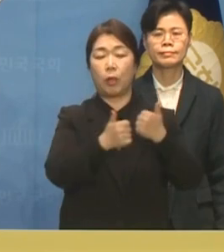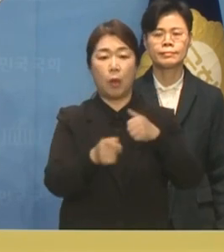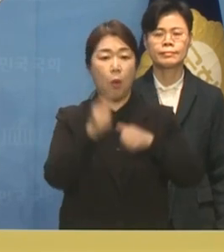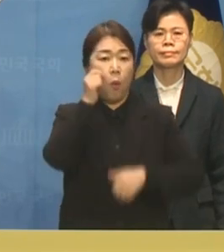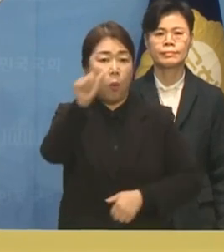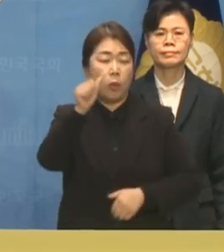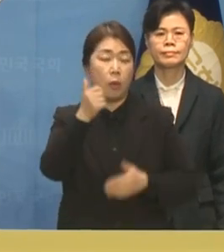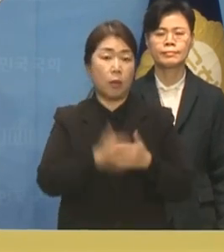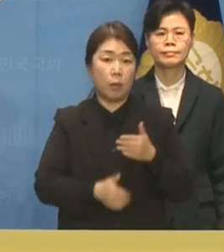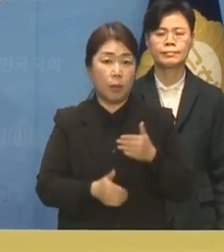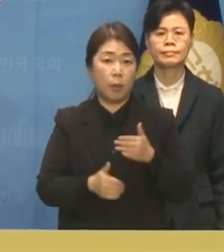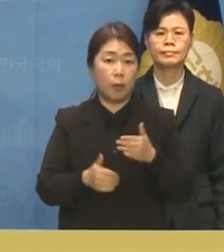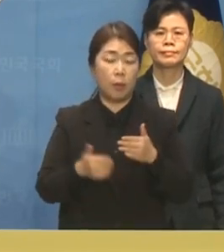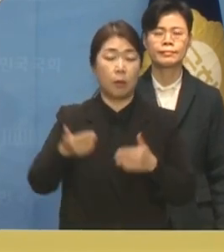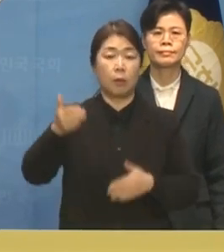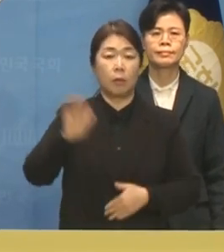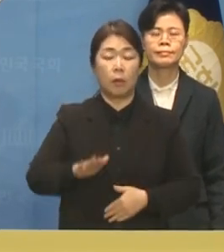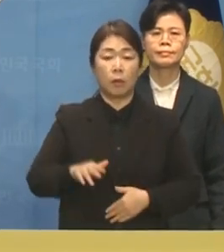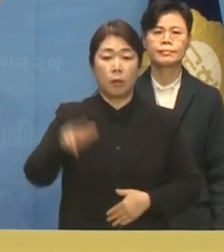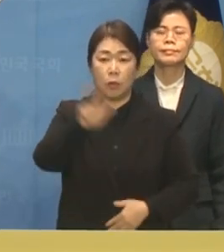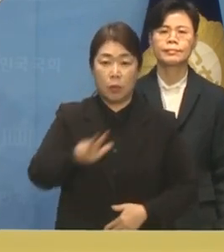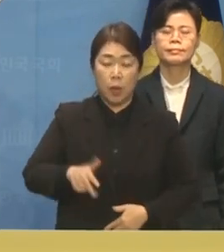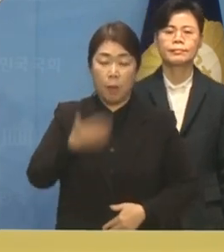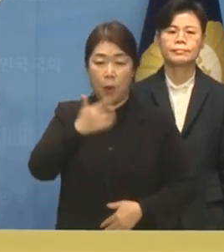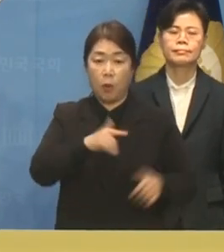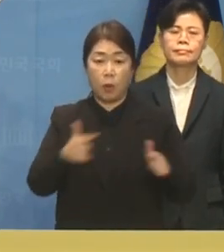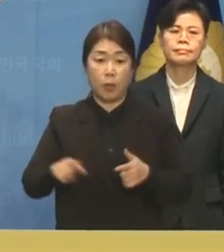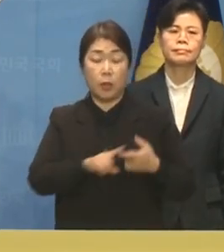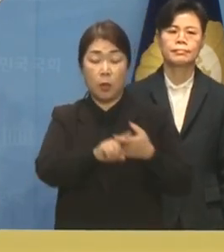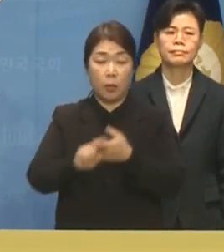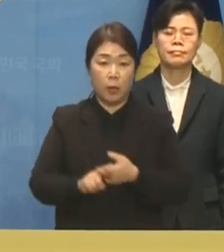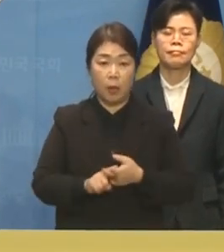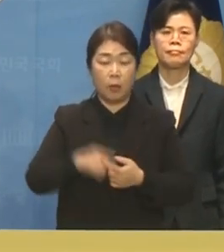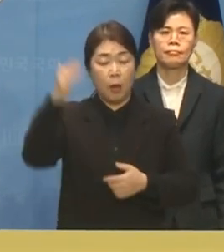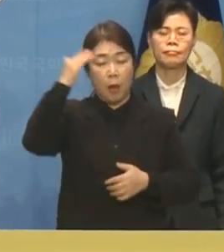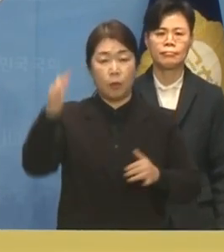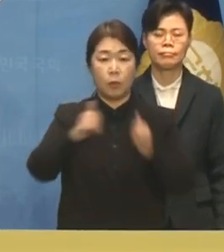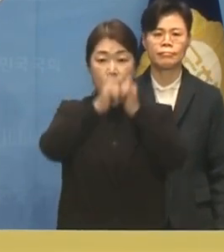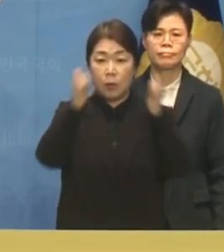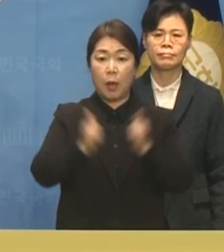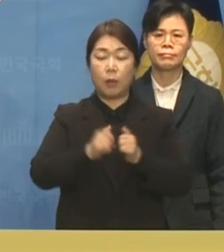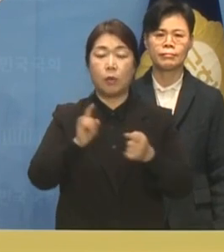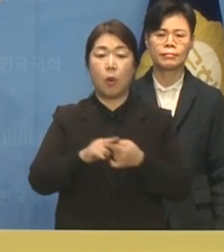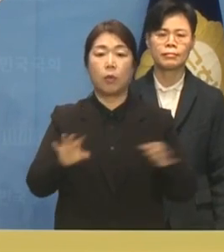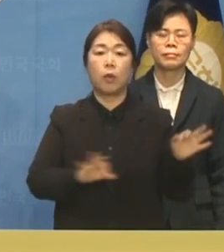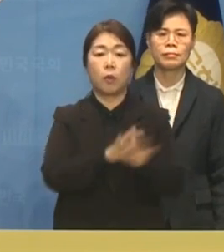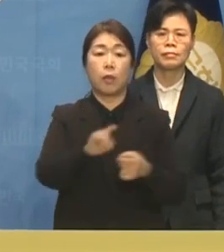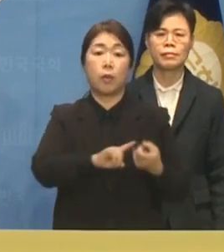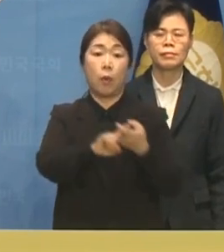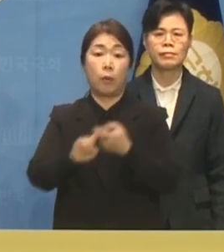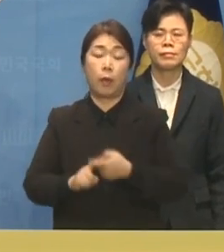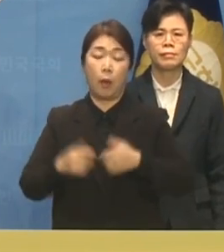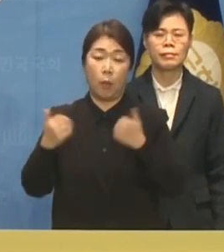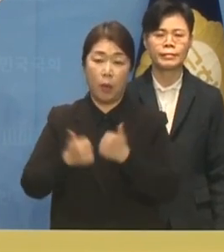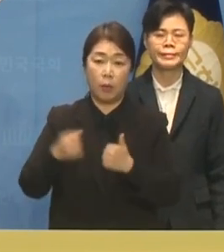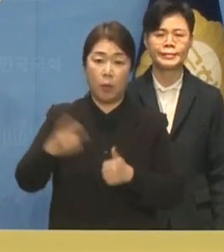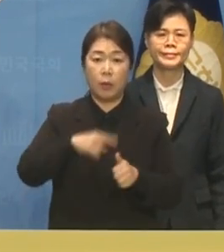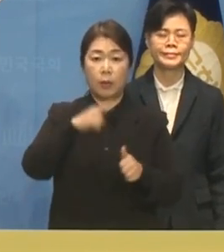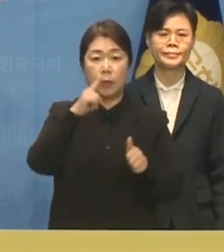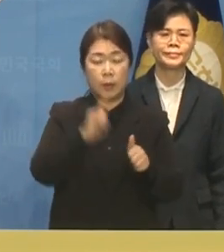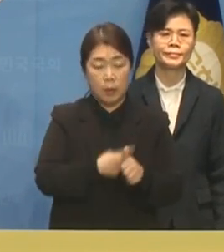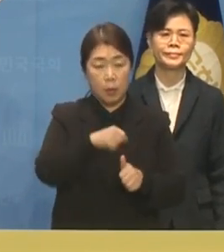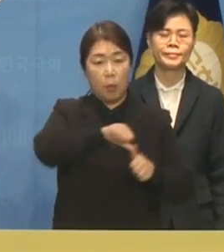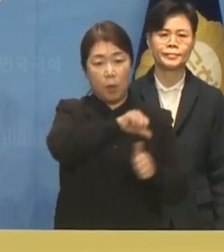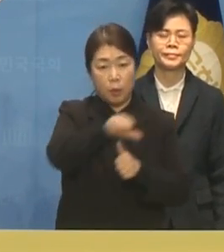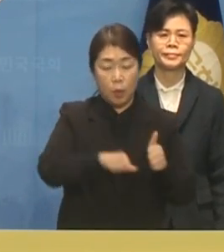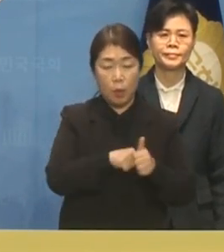않은 상황에서 전국 먹거리연대, 또 한국사회적경제연대회의, 또 친환경 무상급식